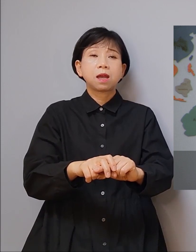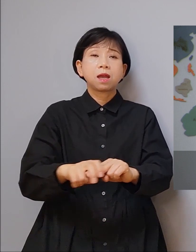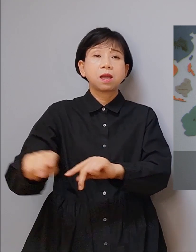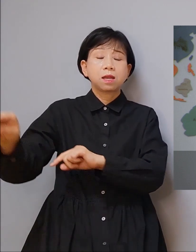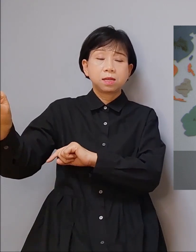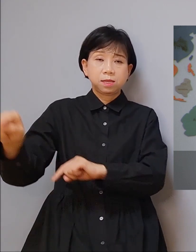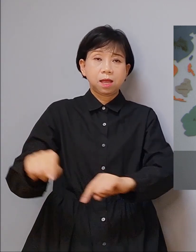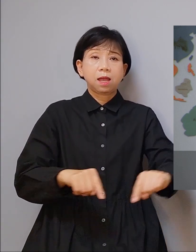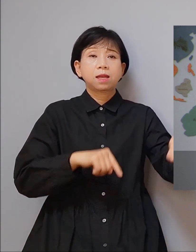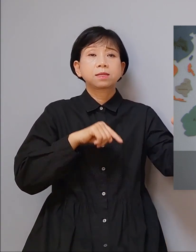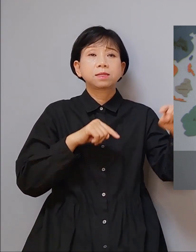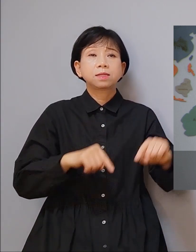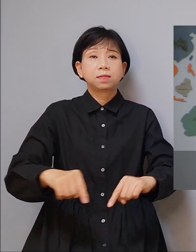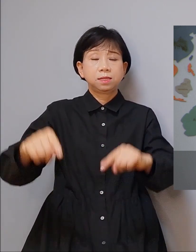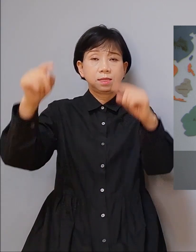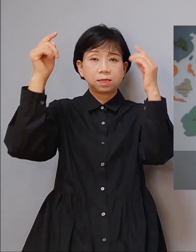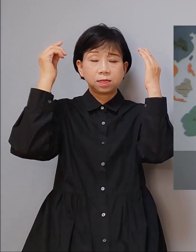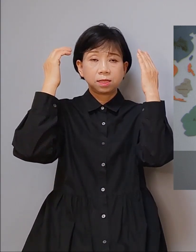좌정하사